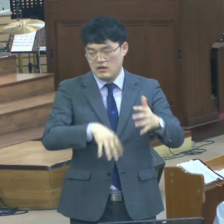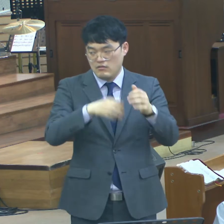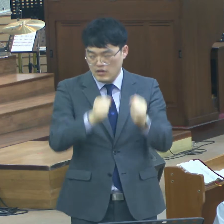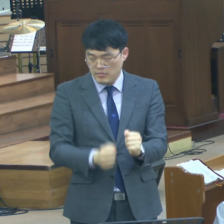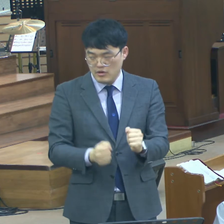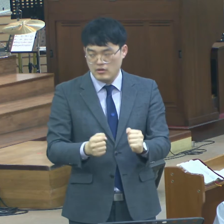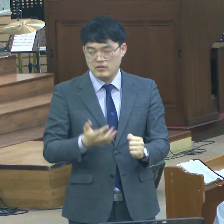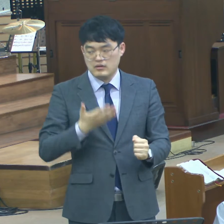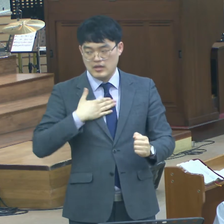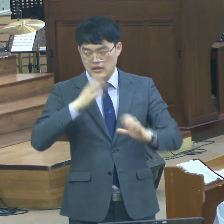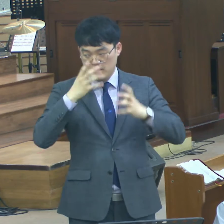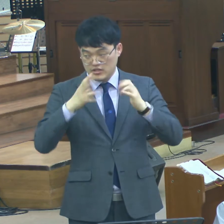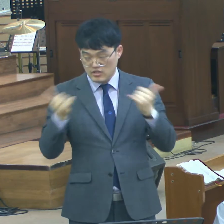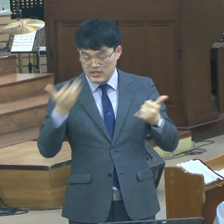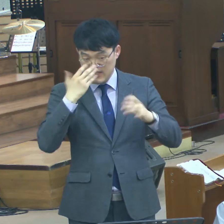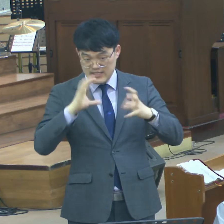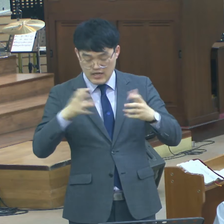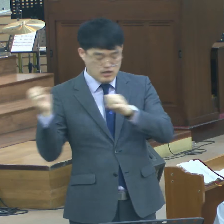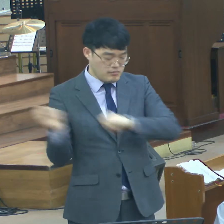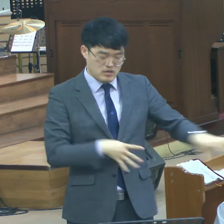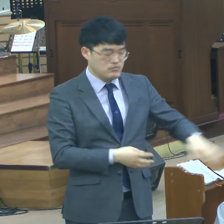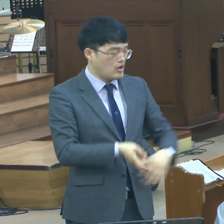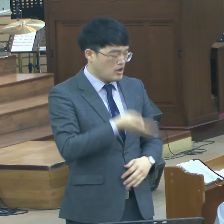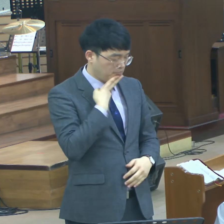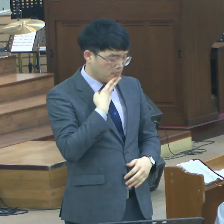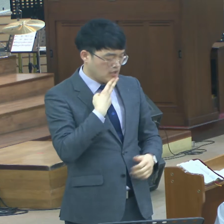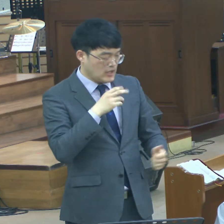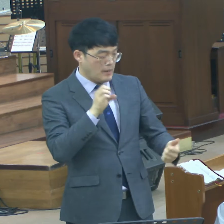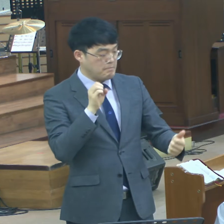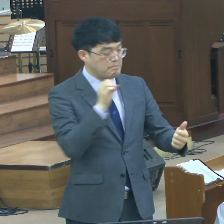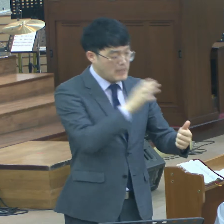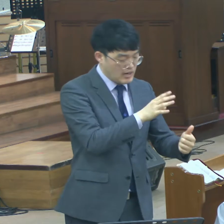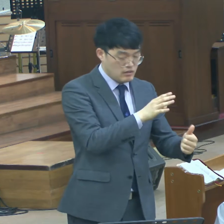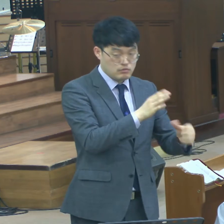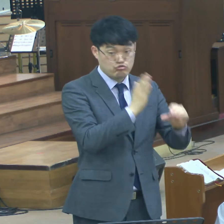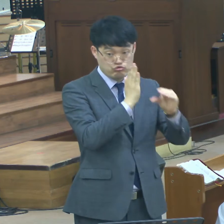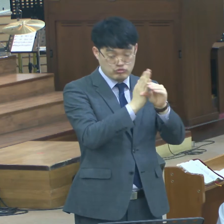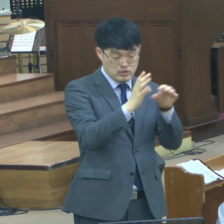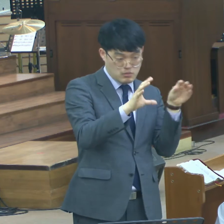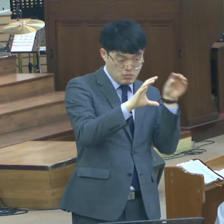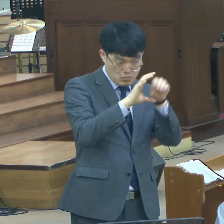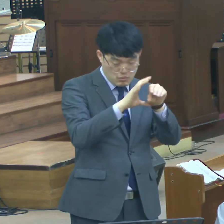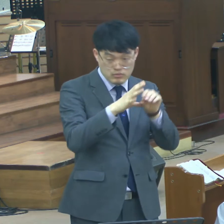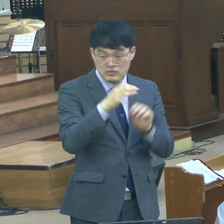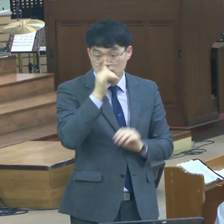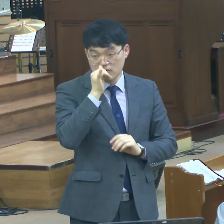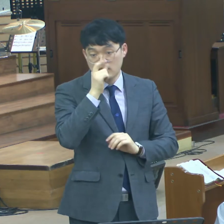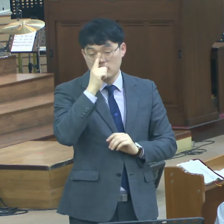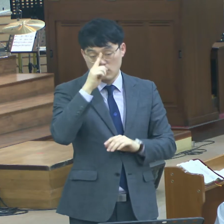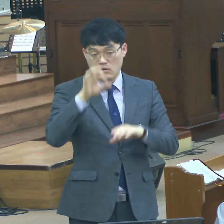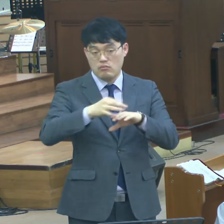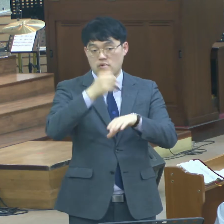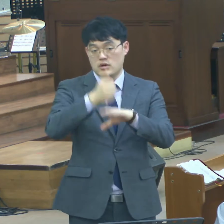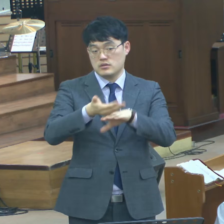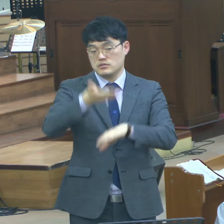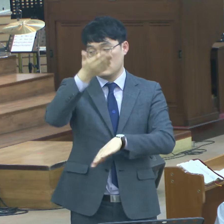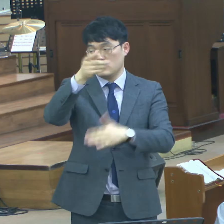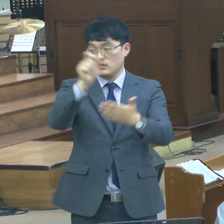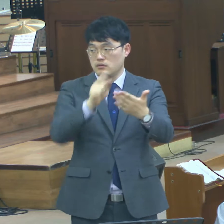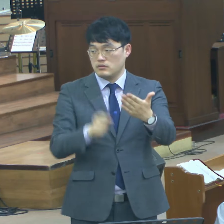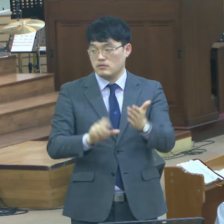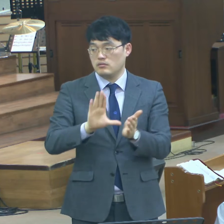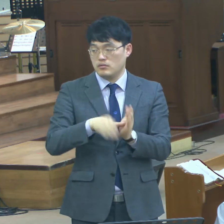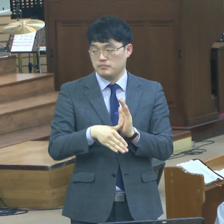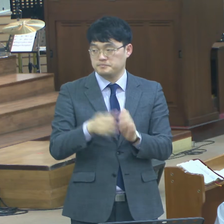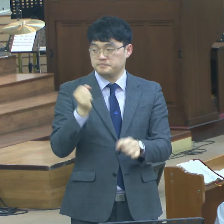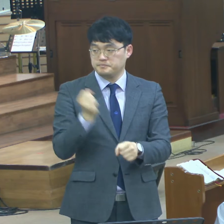백성 이스라엘을 버리지 아니하리라 하셨더라. 이 말씀이 가운데 있어요. 열왕기상 말씀이 기록됐을 때도